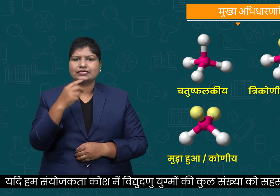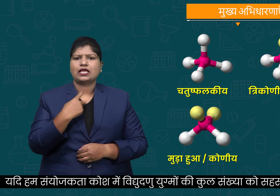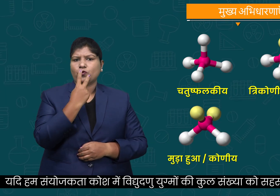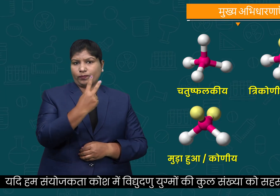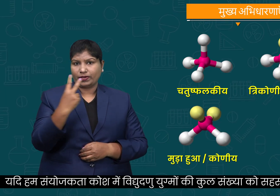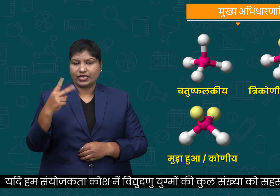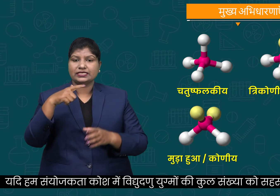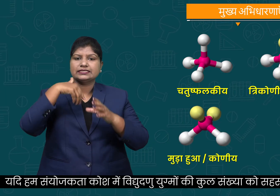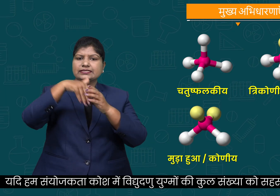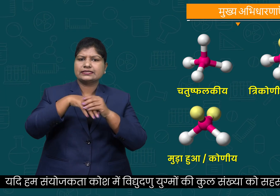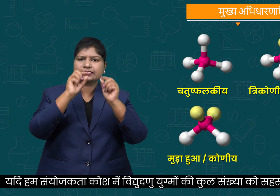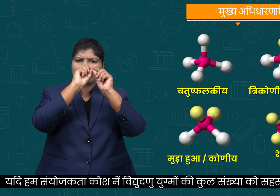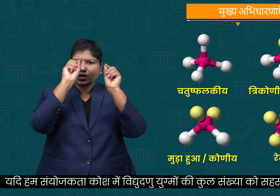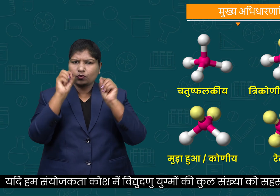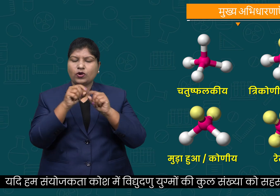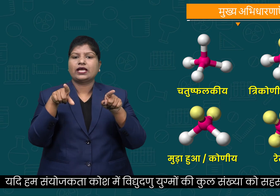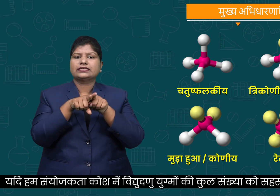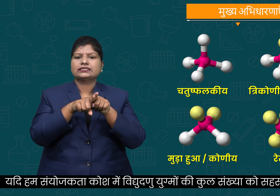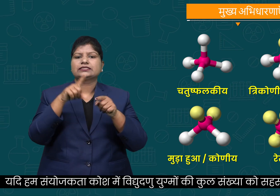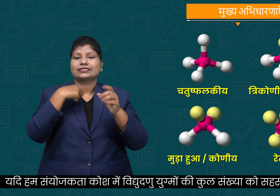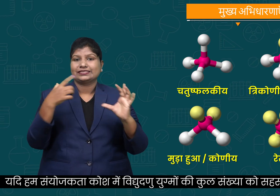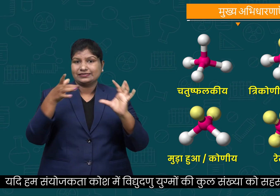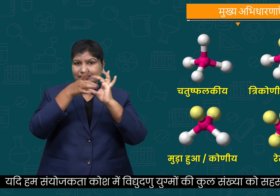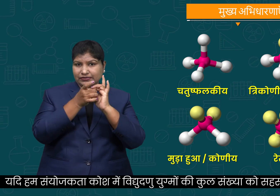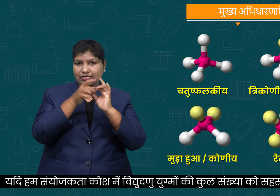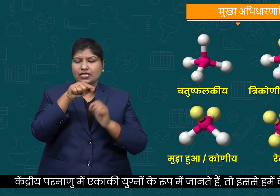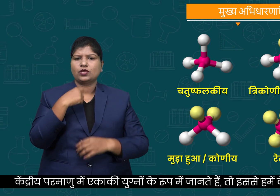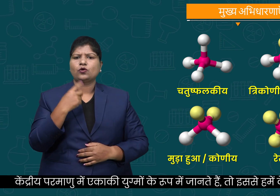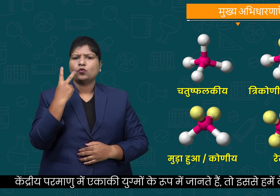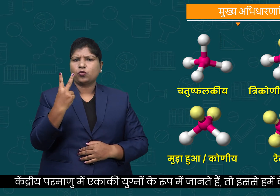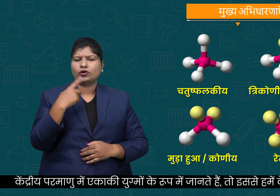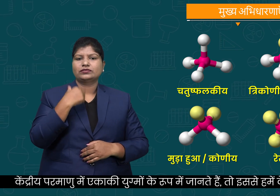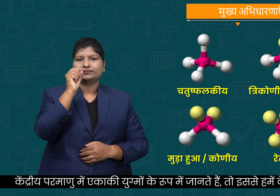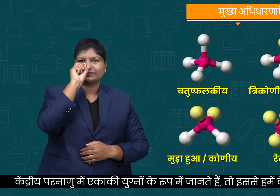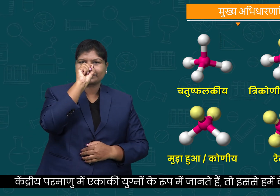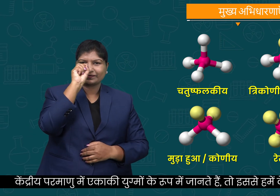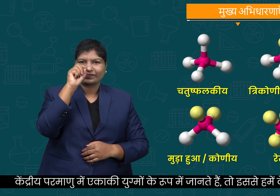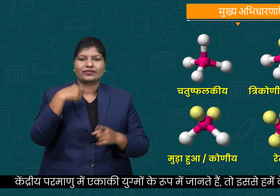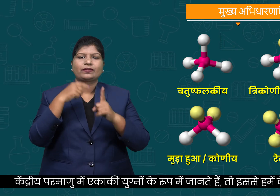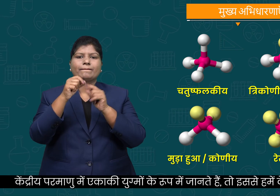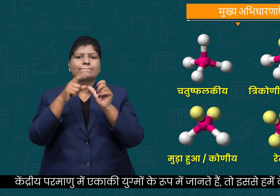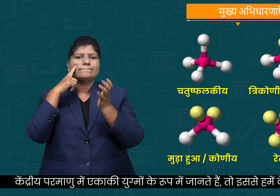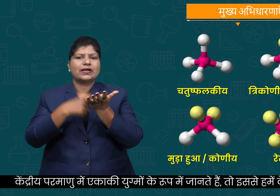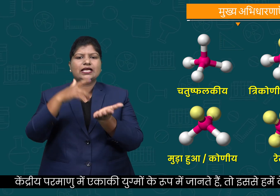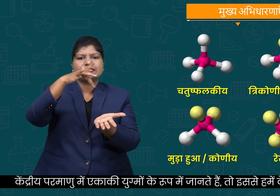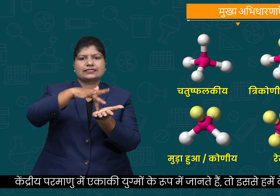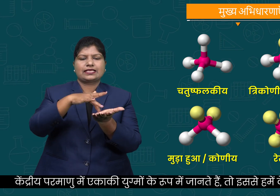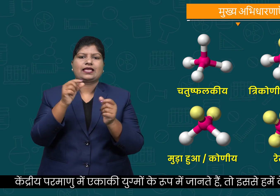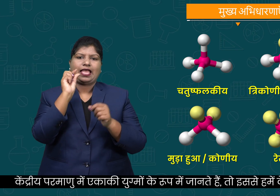कुल संख्या को सहसंयोजक आबंध तथा केंद्रीय परमाणु में एकाकी युग्मों के रूप